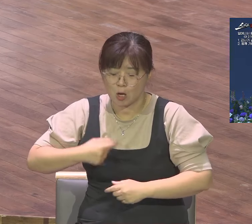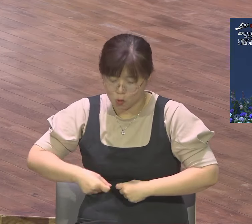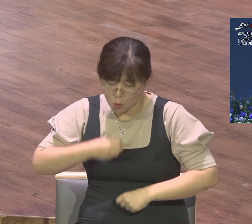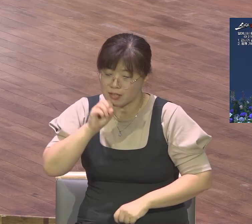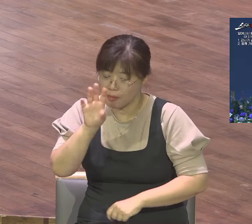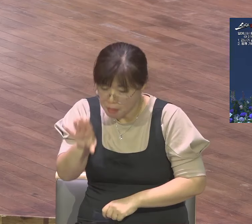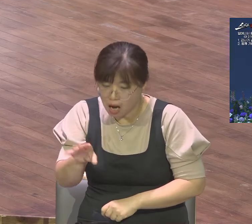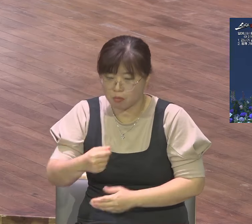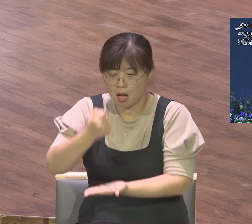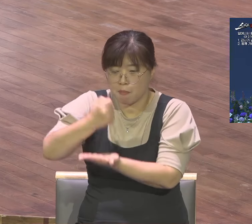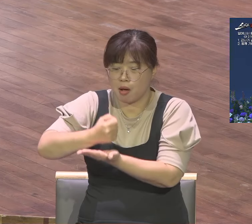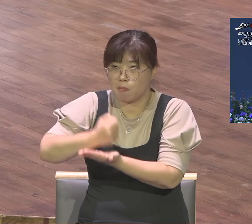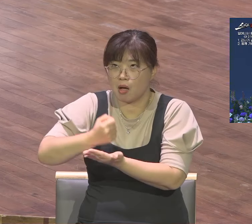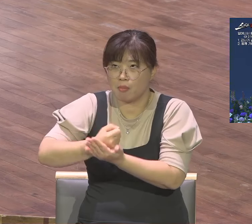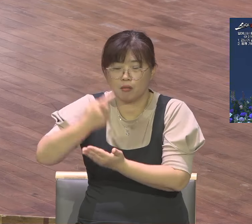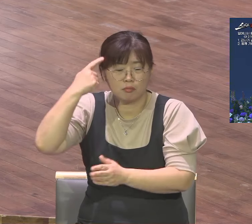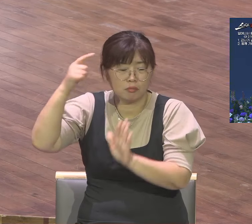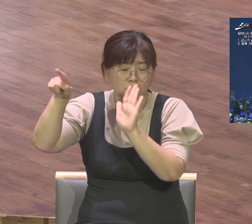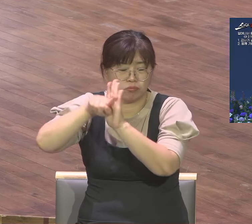하나님 그런 사람 서시겠어요?